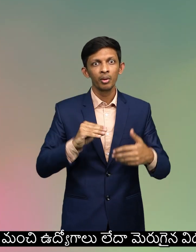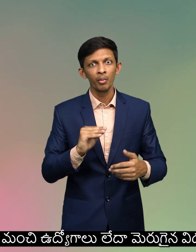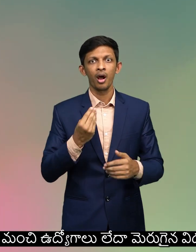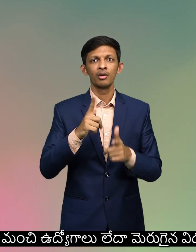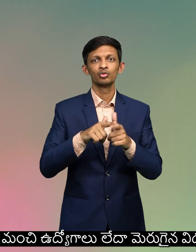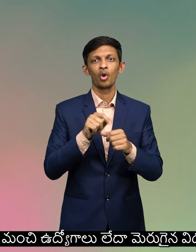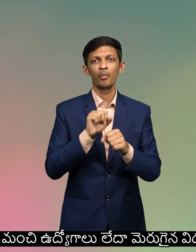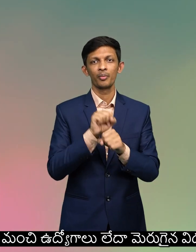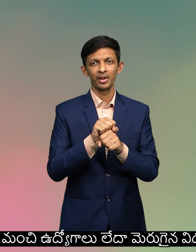మరొక దేశానికి వెళతారు.